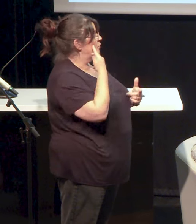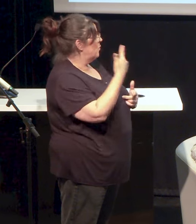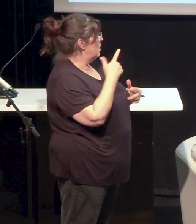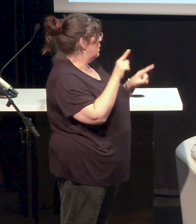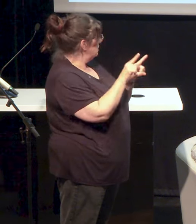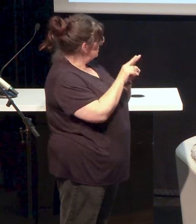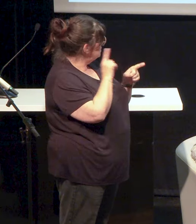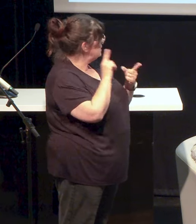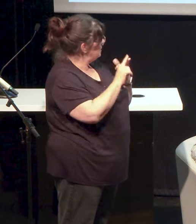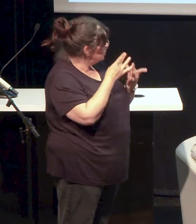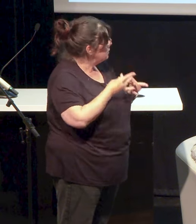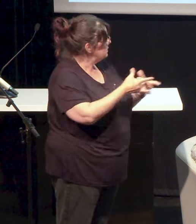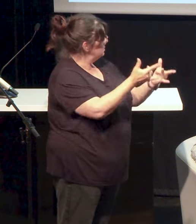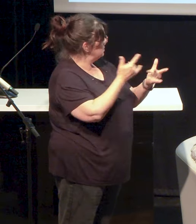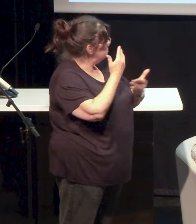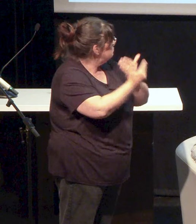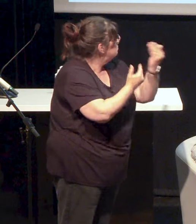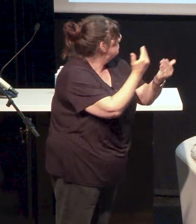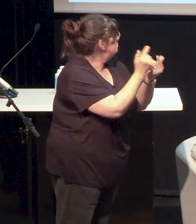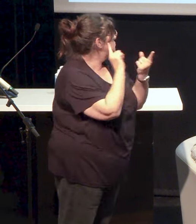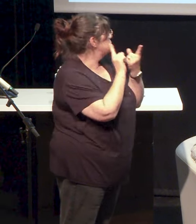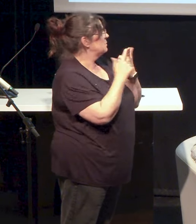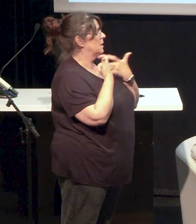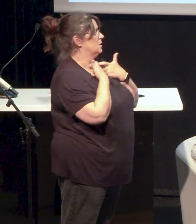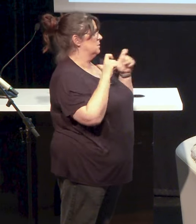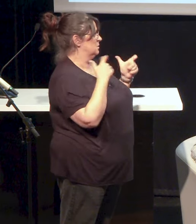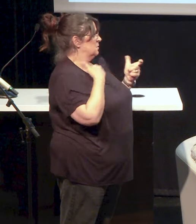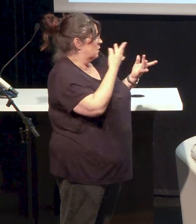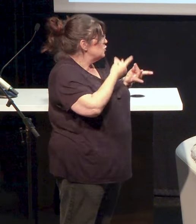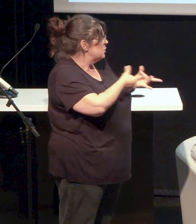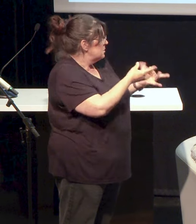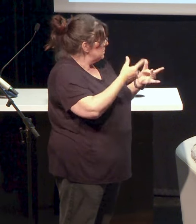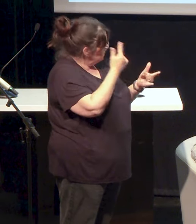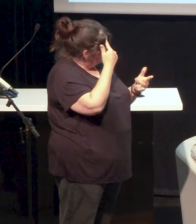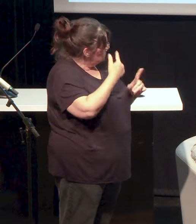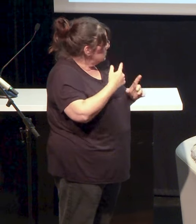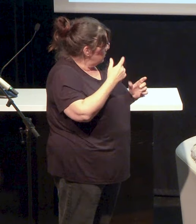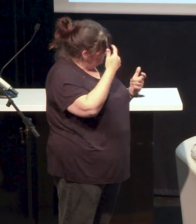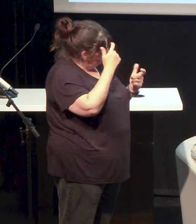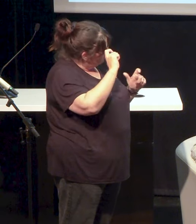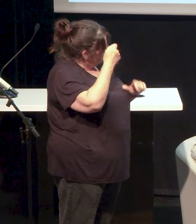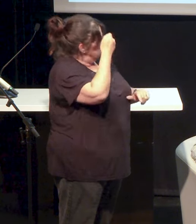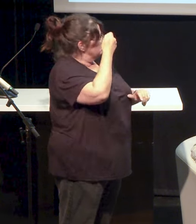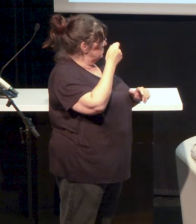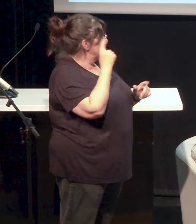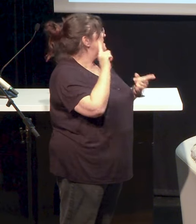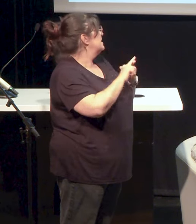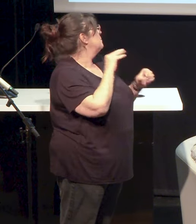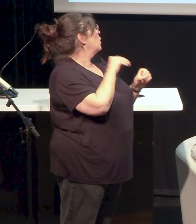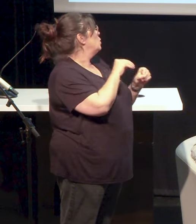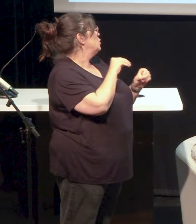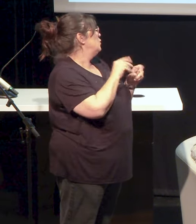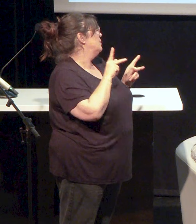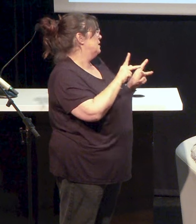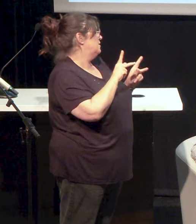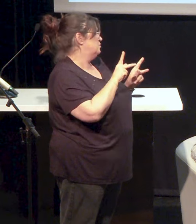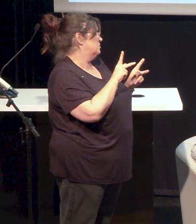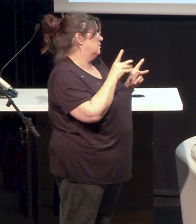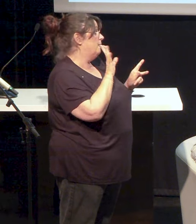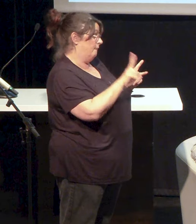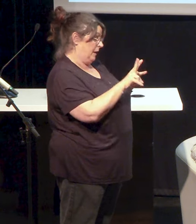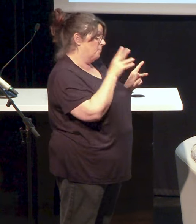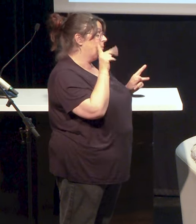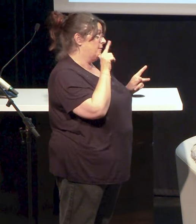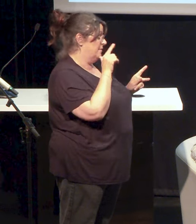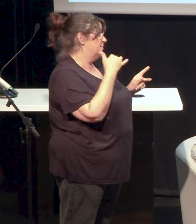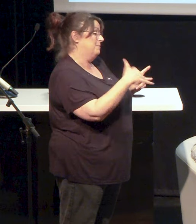la sensibilisation des questions d'accessibilité des contenus pédagogiques, même s'il y a encore beaucoup d'efforts à faire. Mais